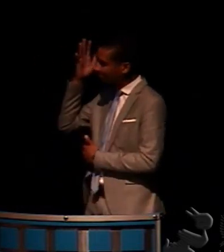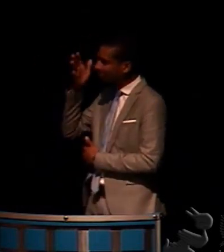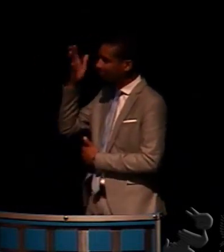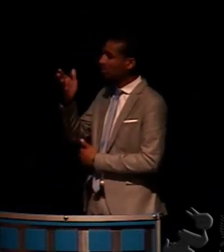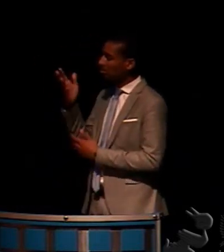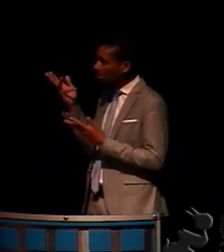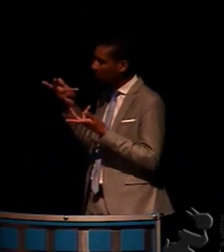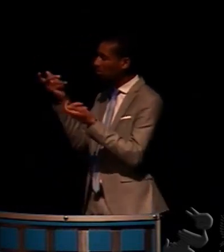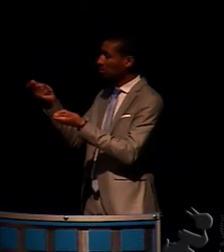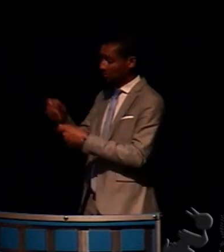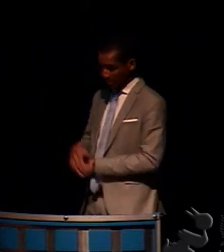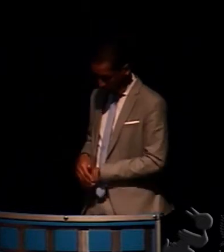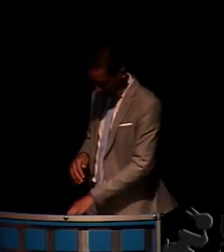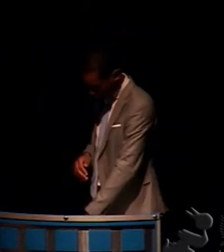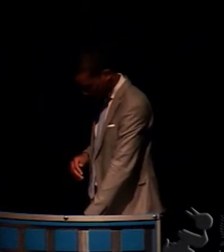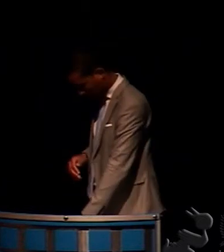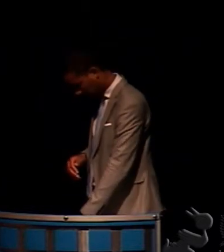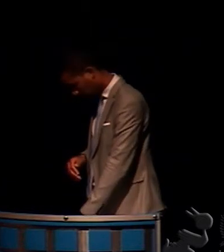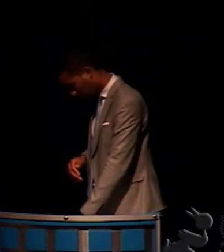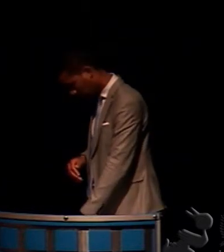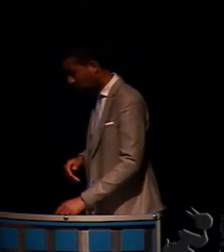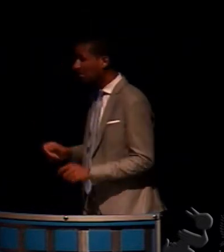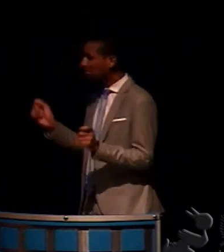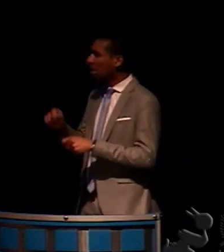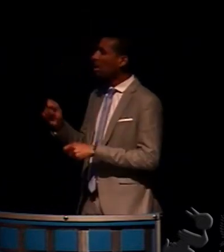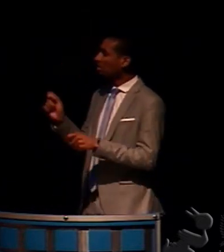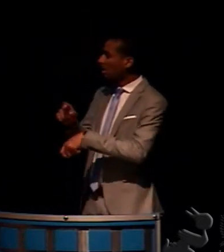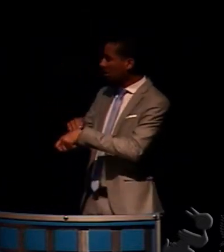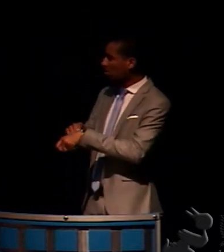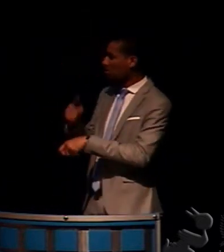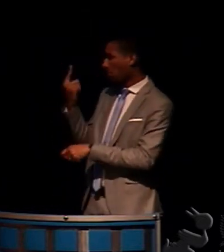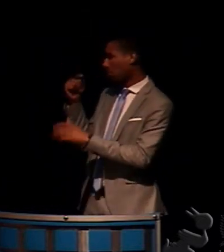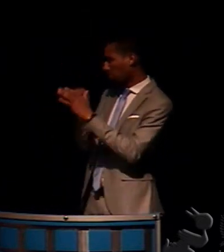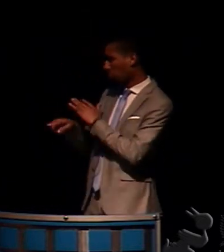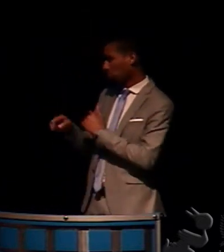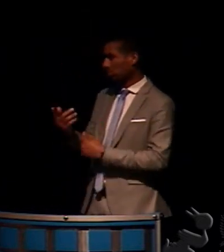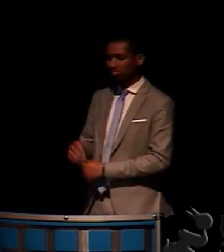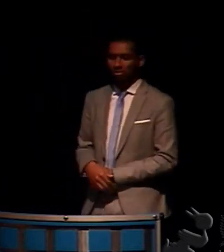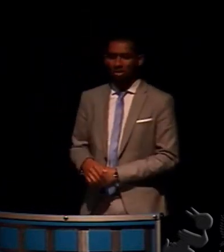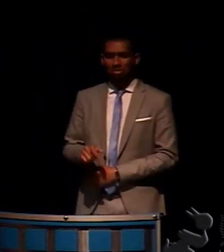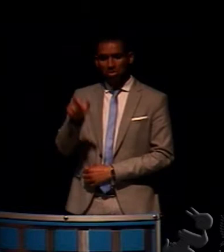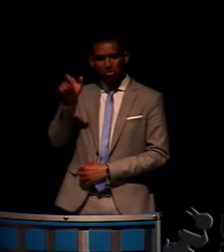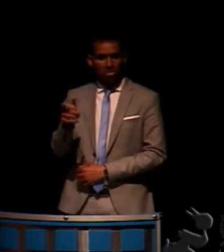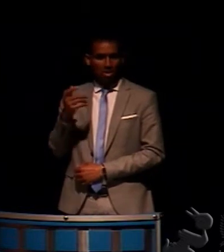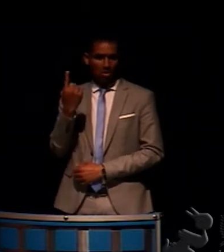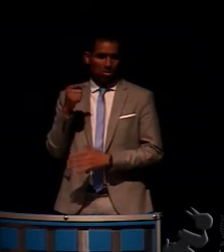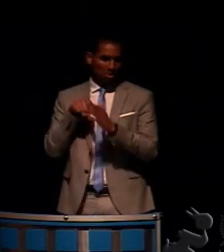Agradecemos a professora Audrey Esser pela excelente palestra. Temos tempo para uma pergunta,